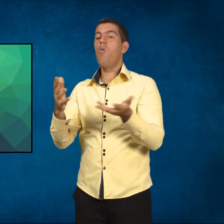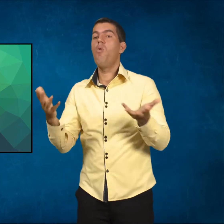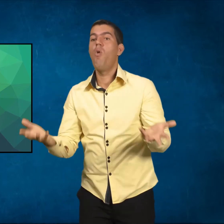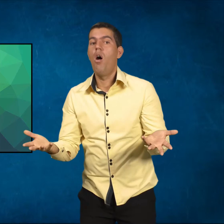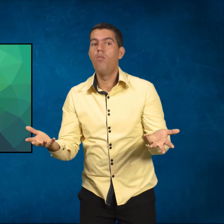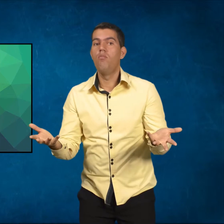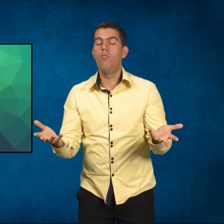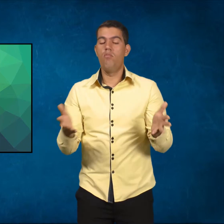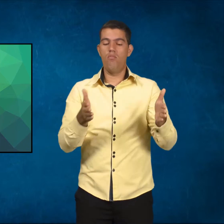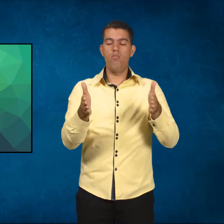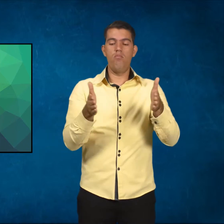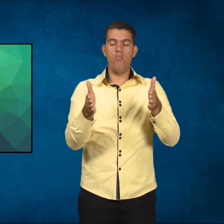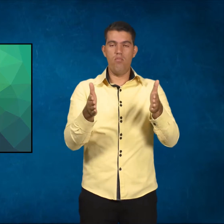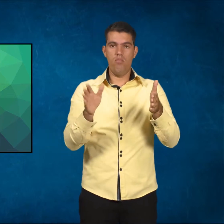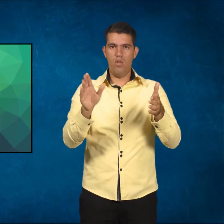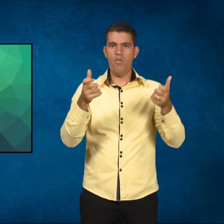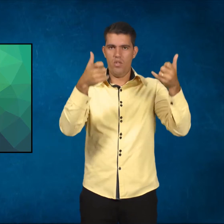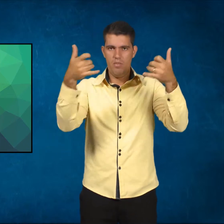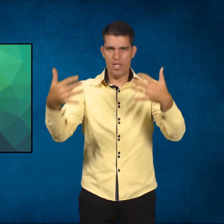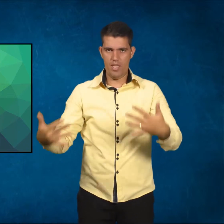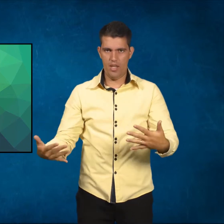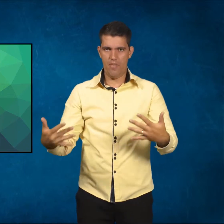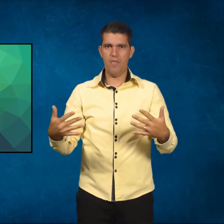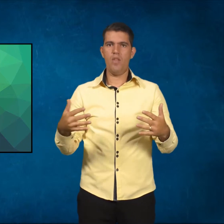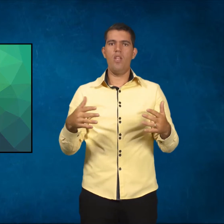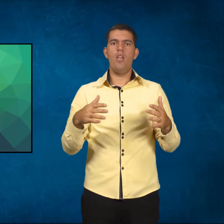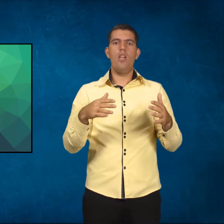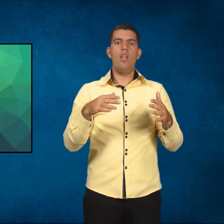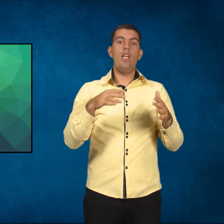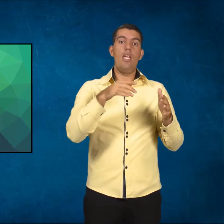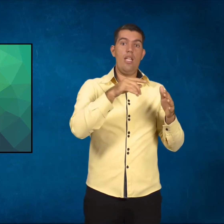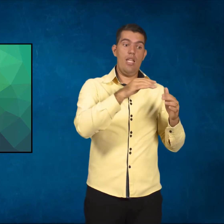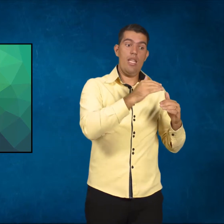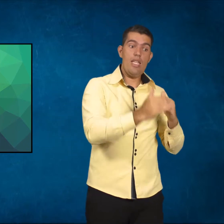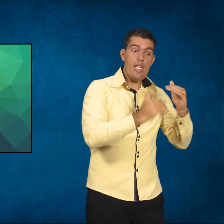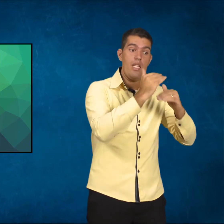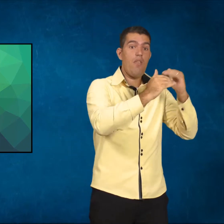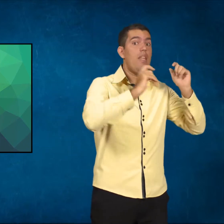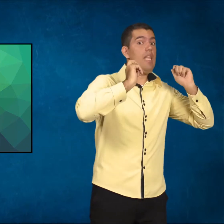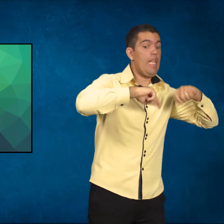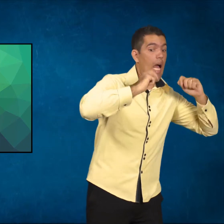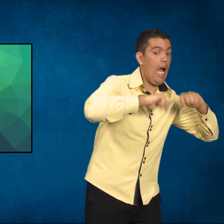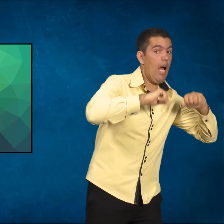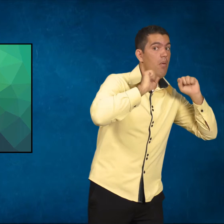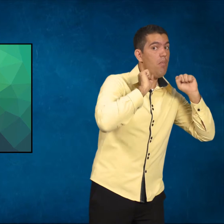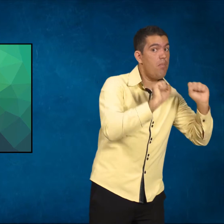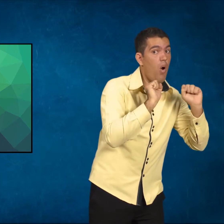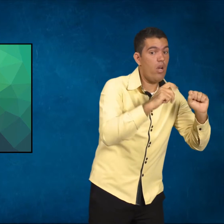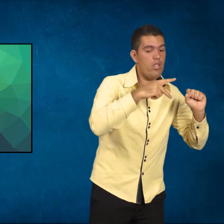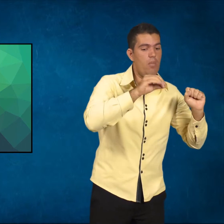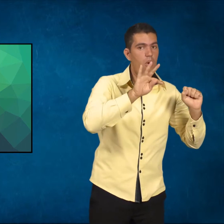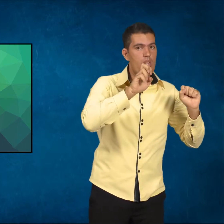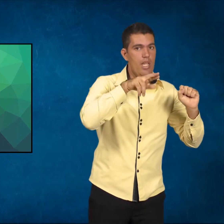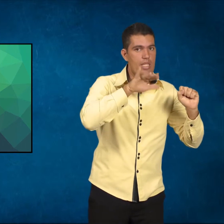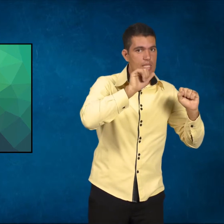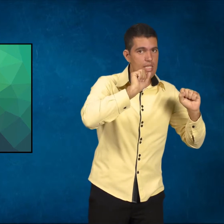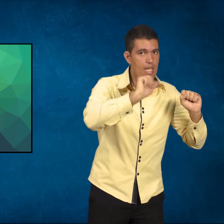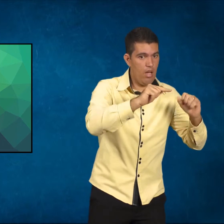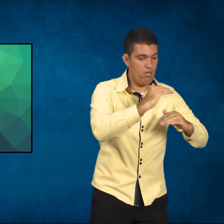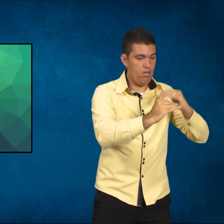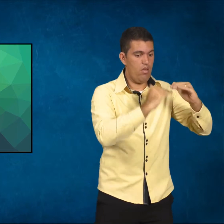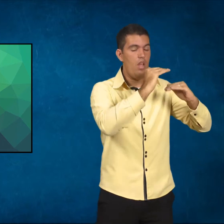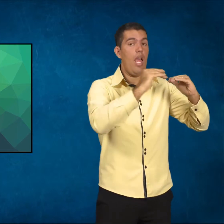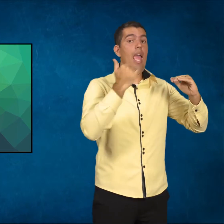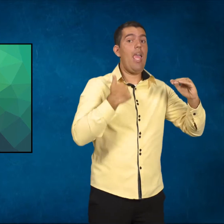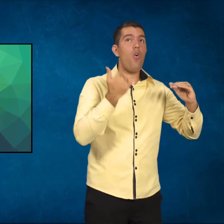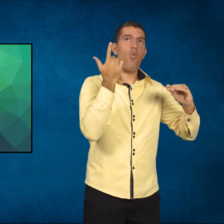O que seria isso? Então, o nível do desenvolvimento potencial é aquilo em que a criança ela só consegue fazer